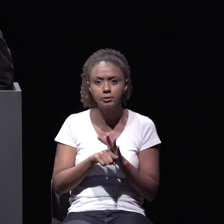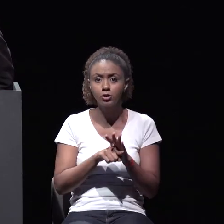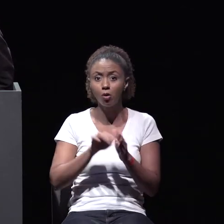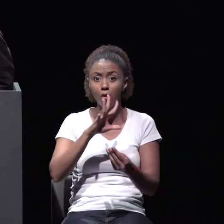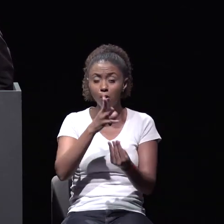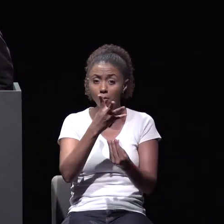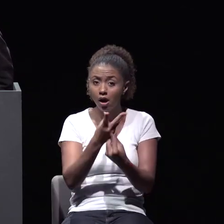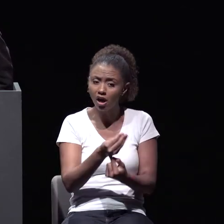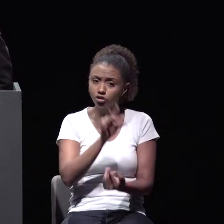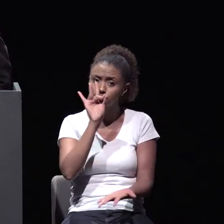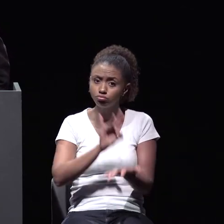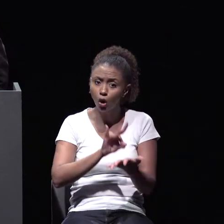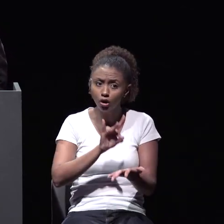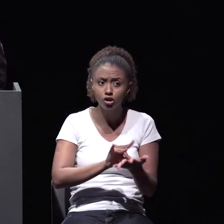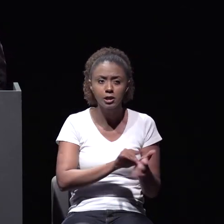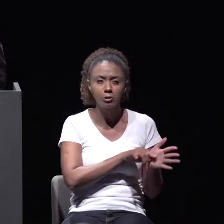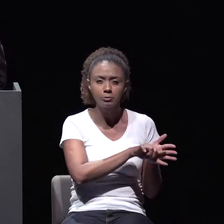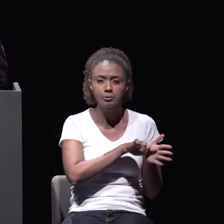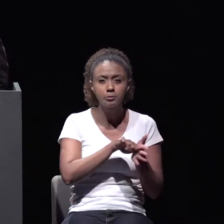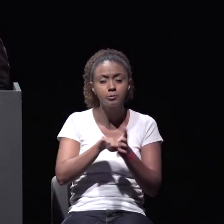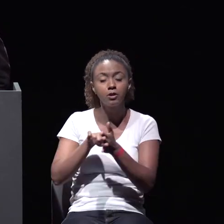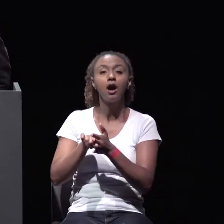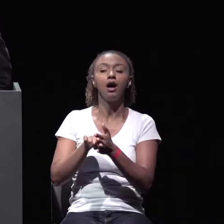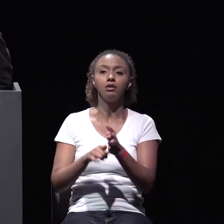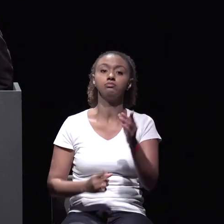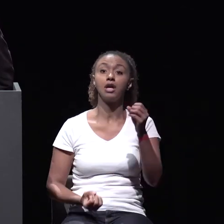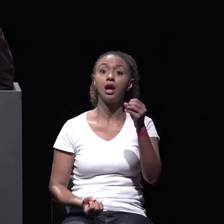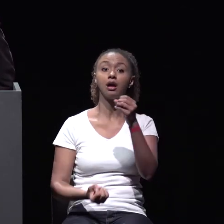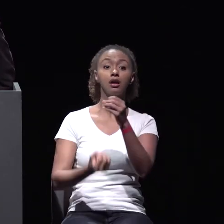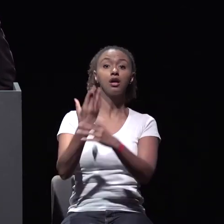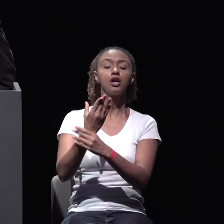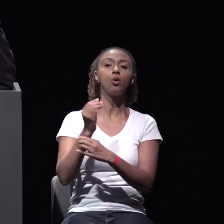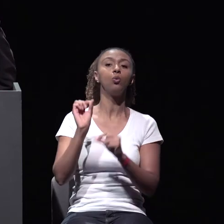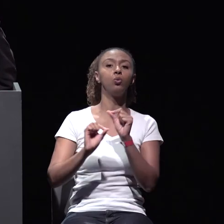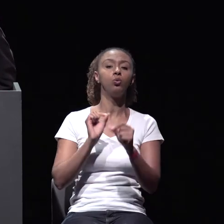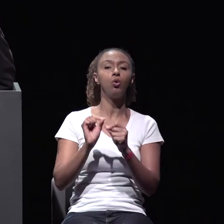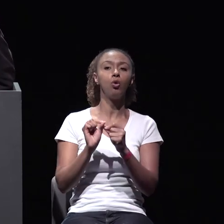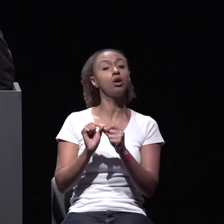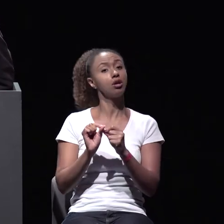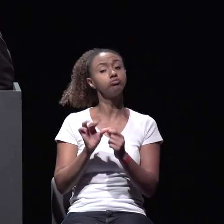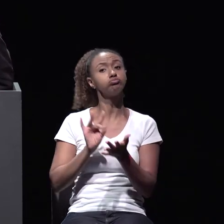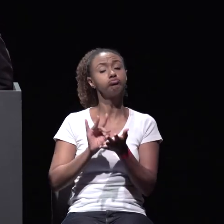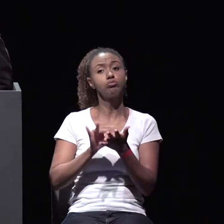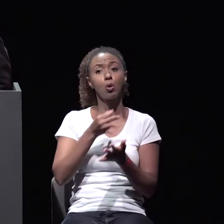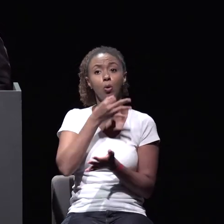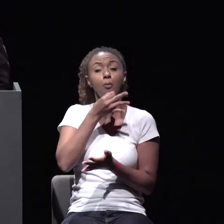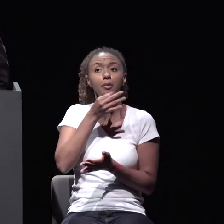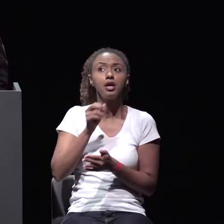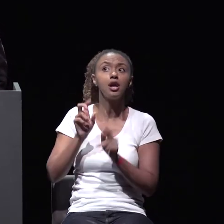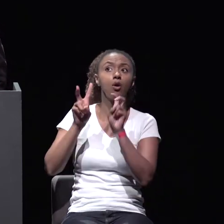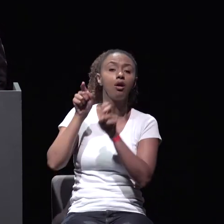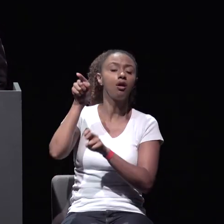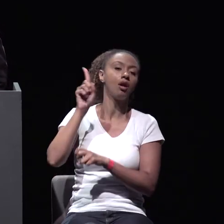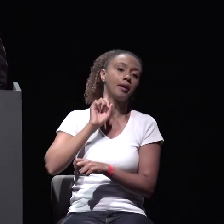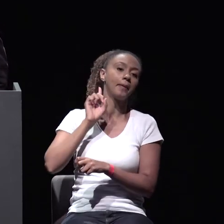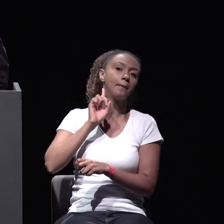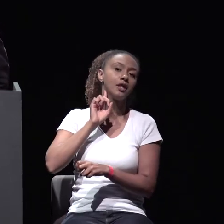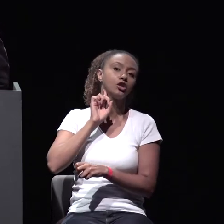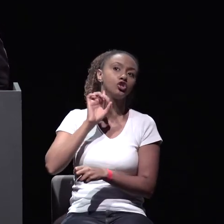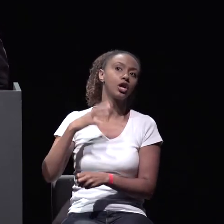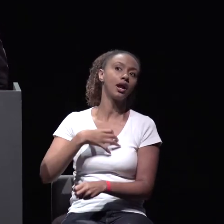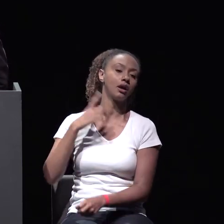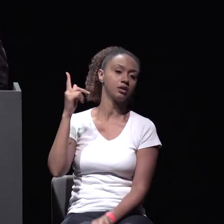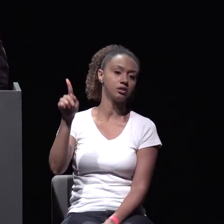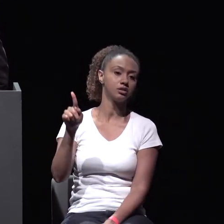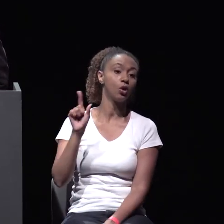original aí os modernistas de alguma maneira criaram para nós é uma certa visão sobre a situação em minas gerais neste período que era de